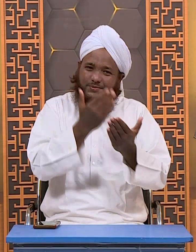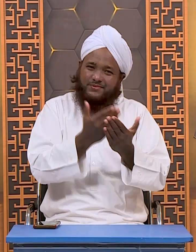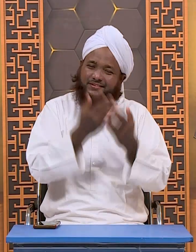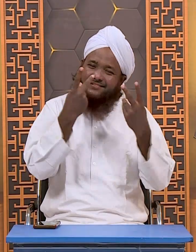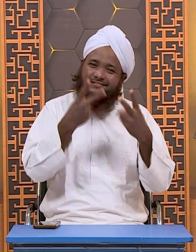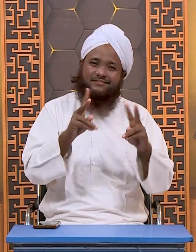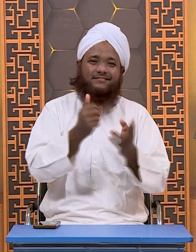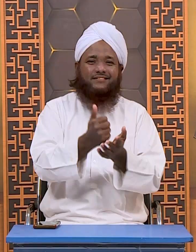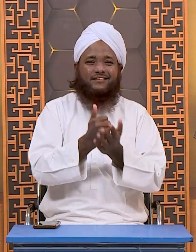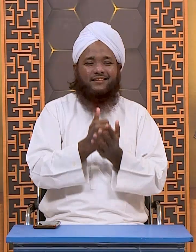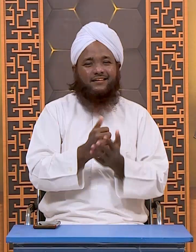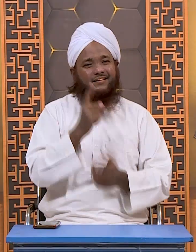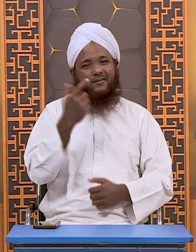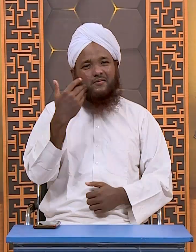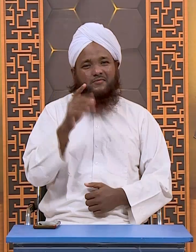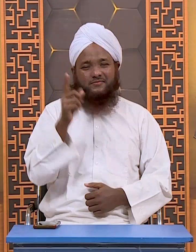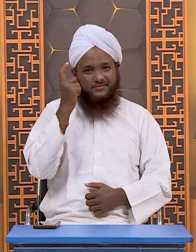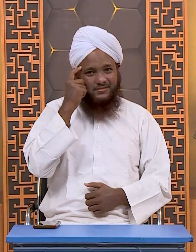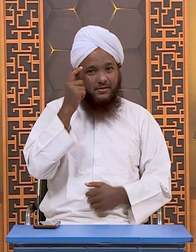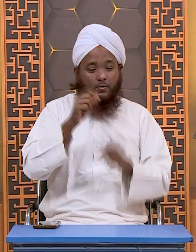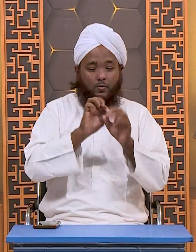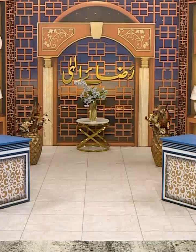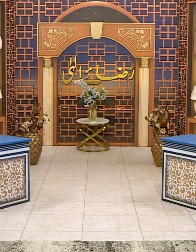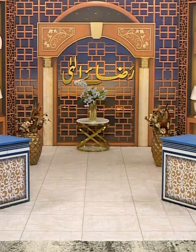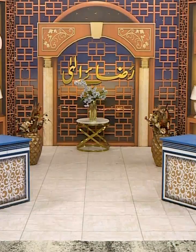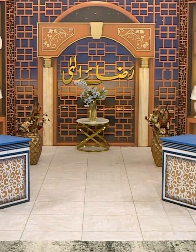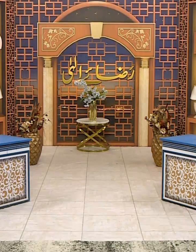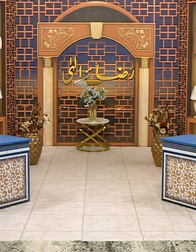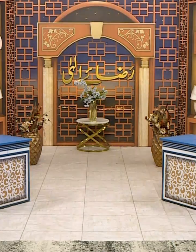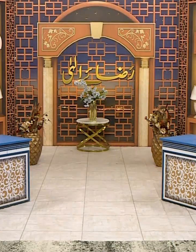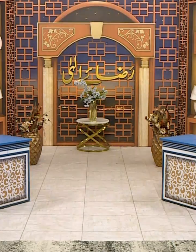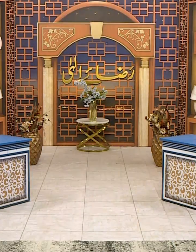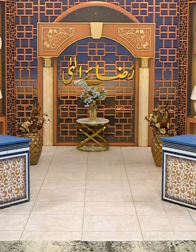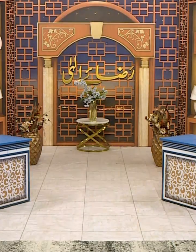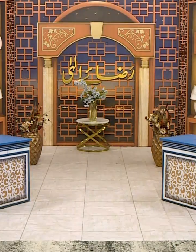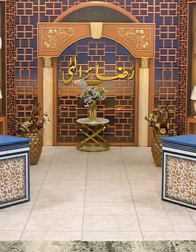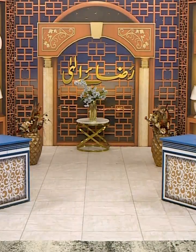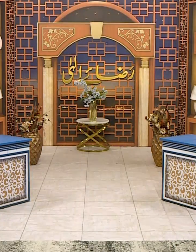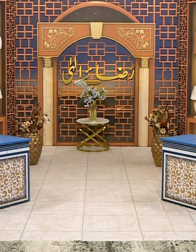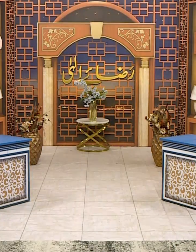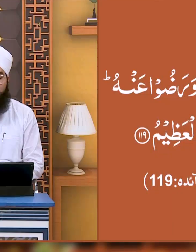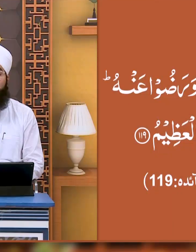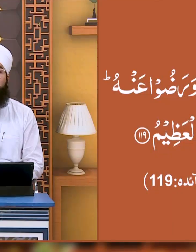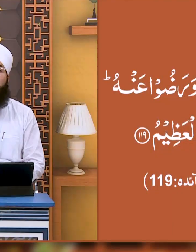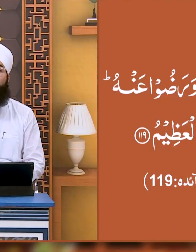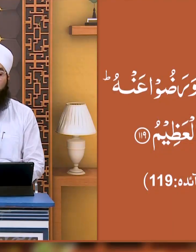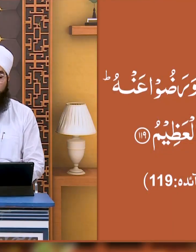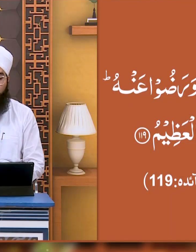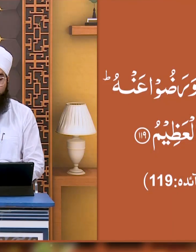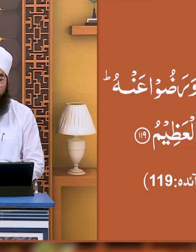ہیں۔ اللہ اکبر۔ قرآن پاک میں اللہ پاک ایسوں کی شان بیان فرماتا ہے۔ اللہ پاک ارشاد فرماتا ہے رضی اللہ عنہم